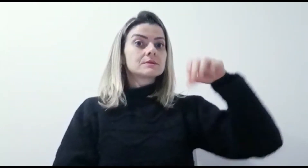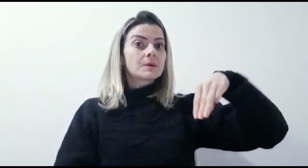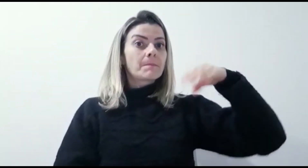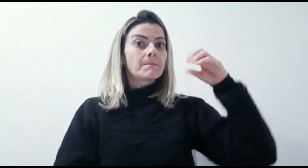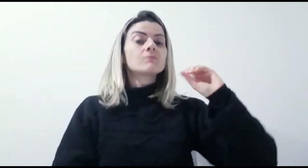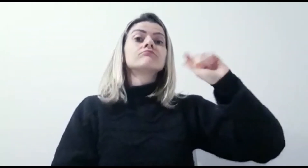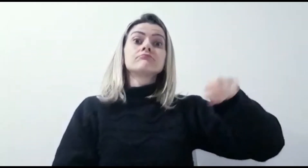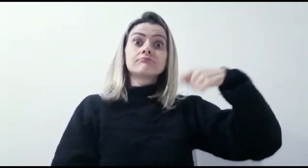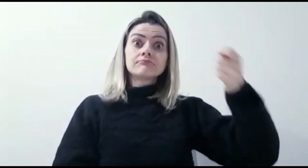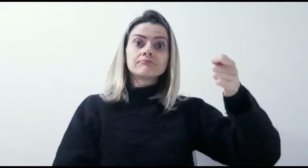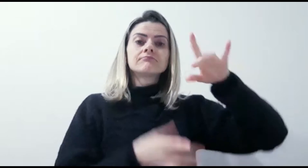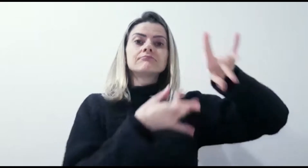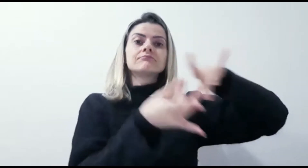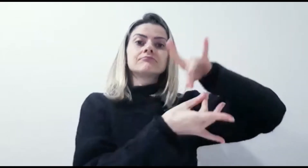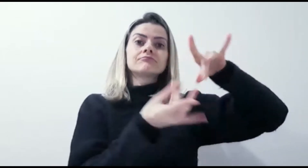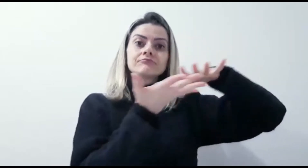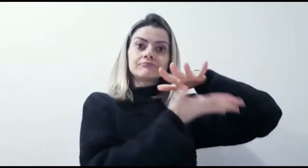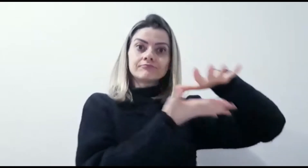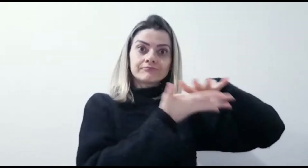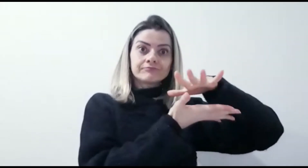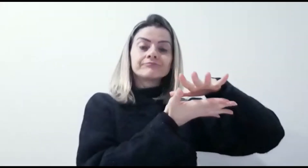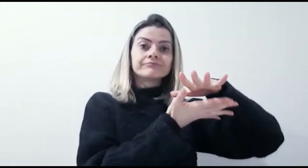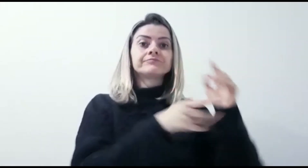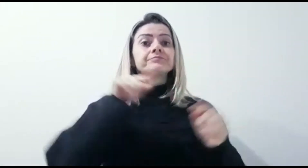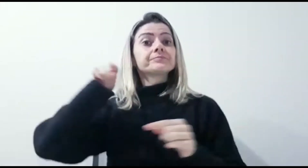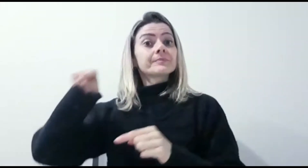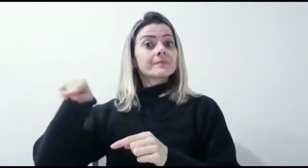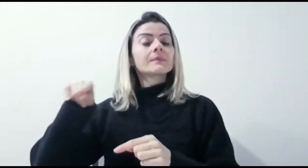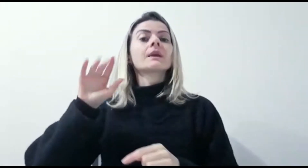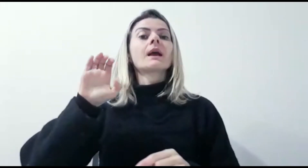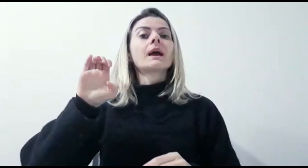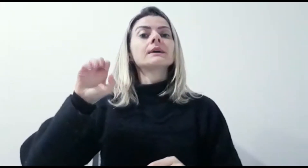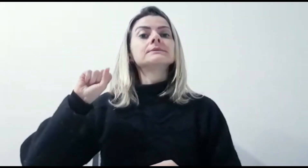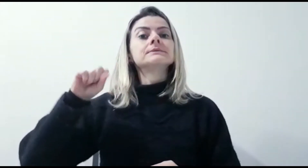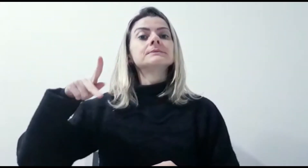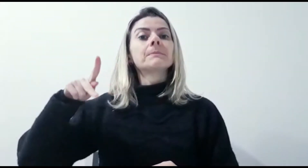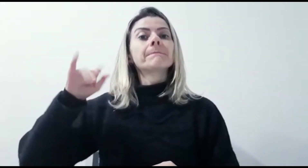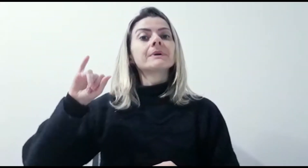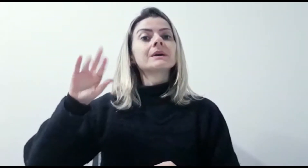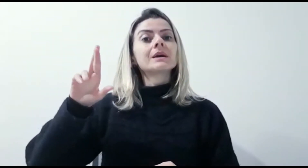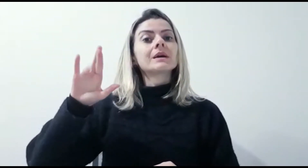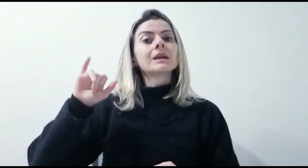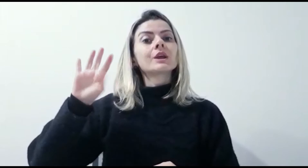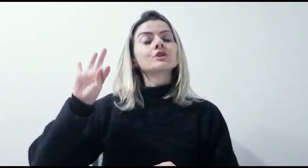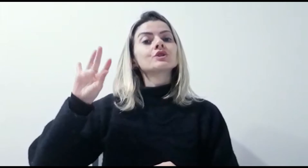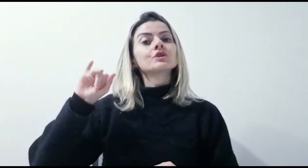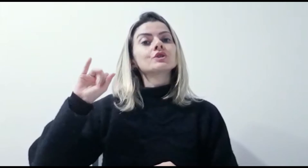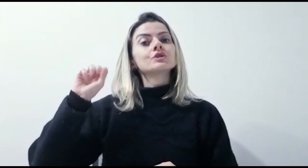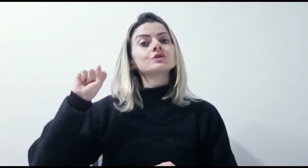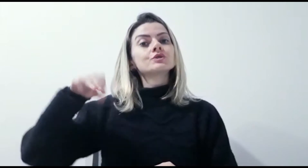espiritualismo. O sinal é assim. E também sobre o